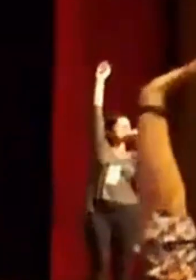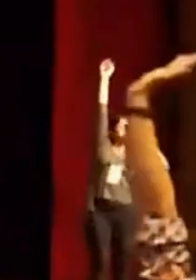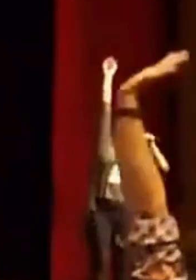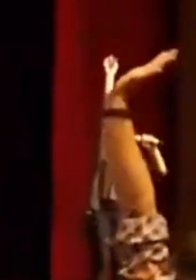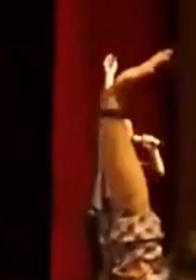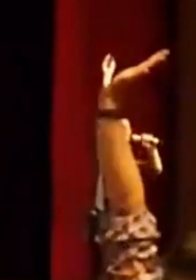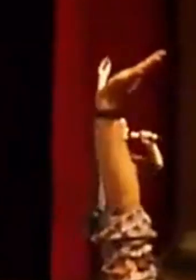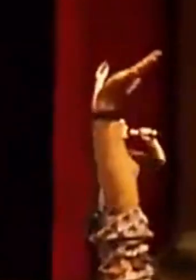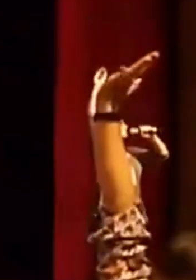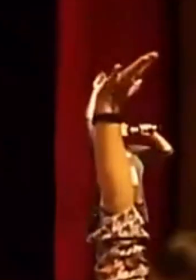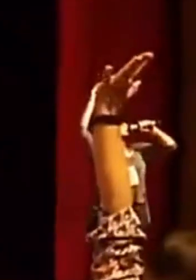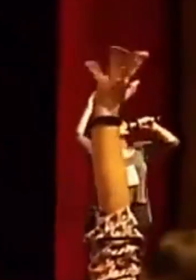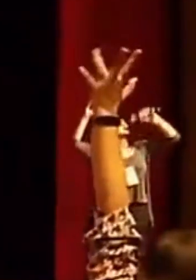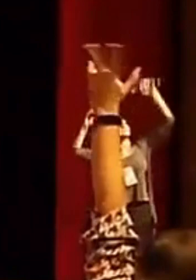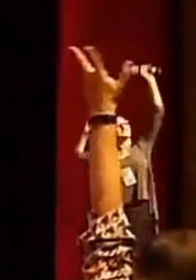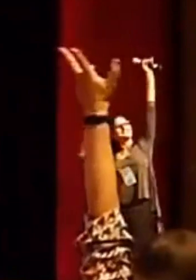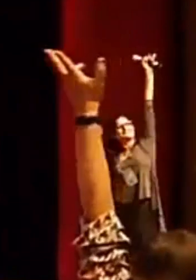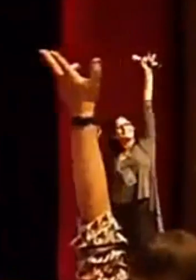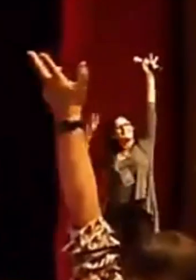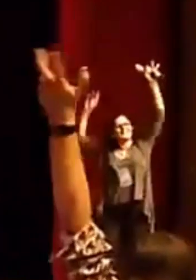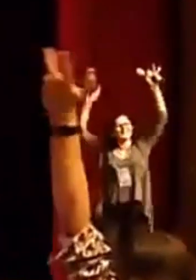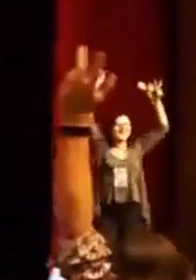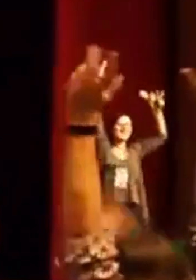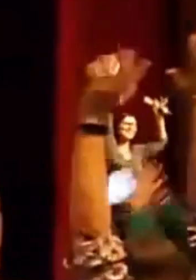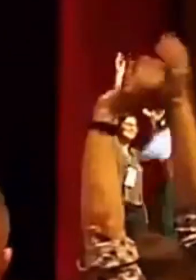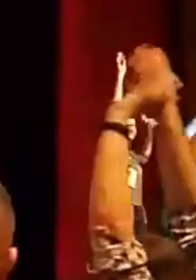Imagina que vocês estão pegando alguma coisa lá em cima.